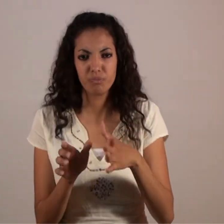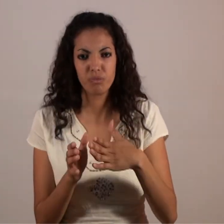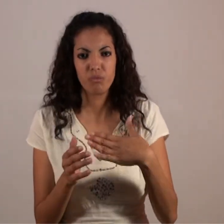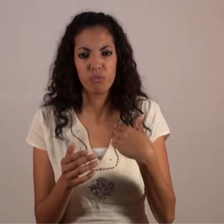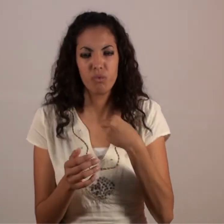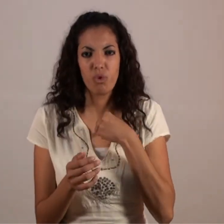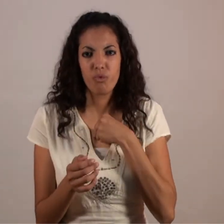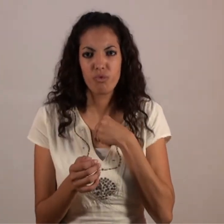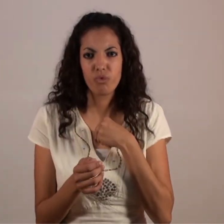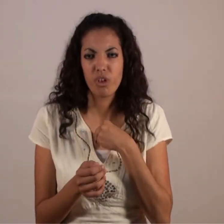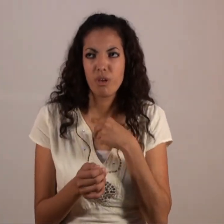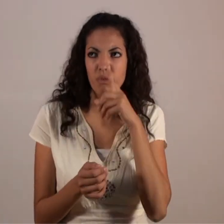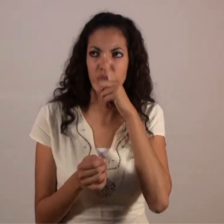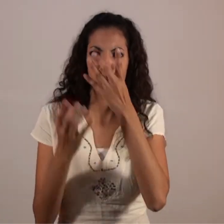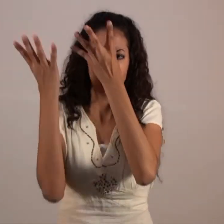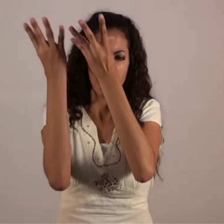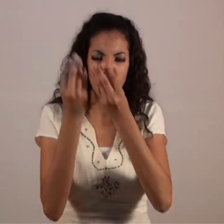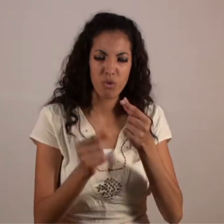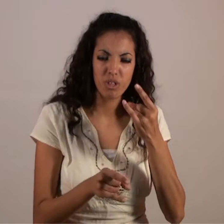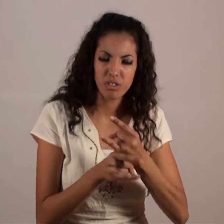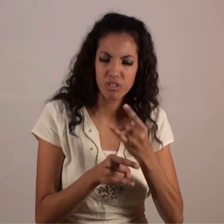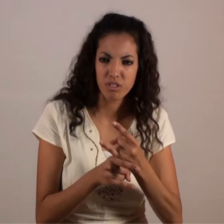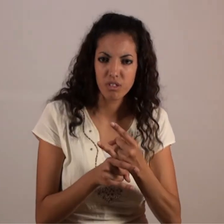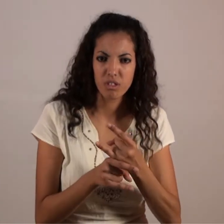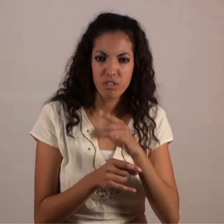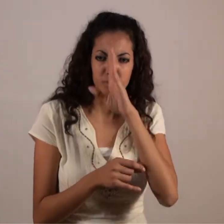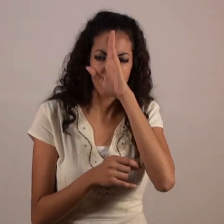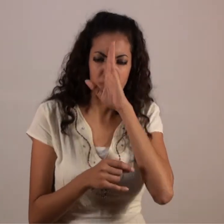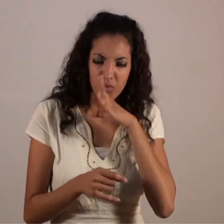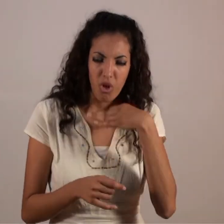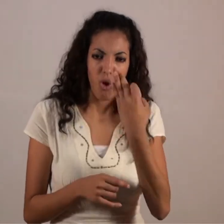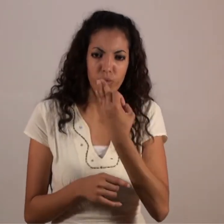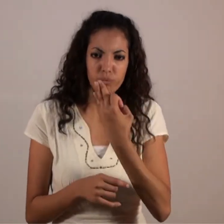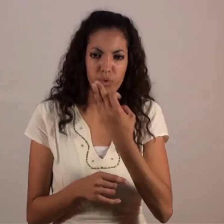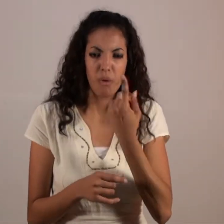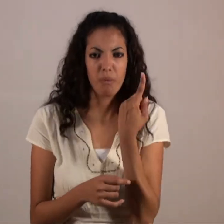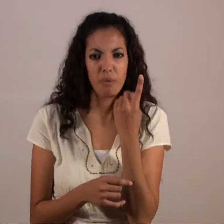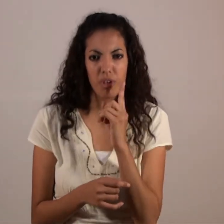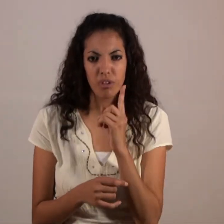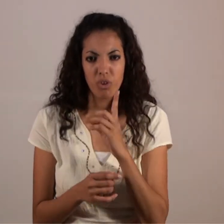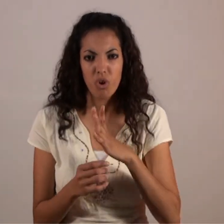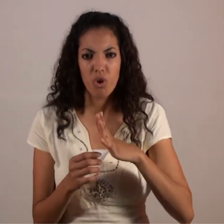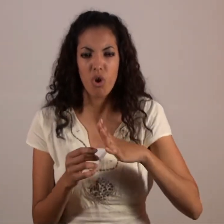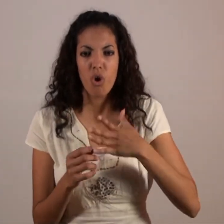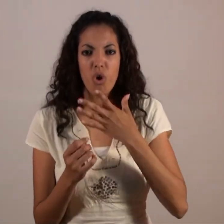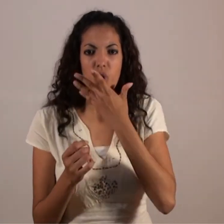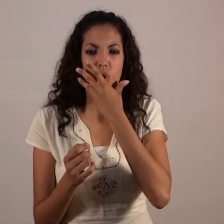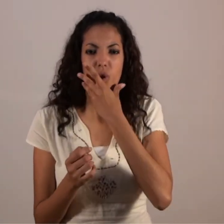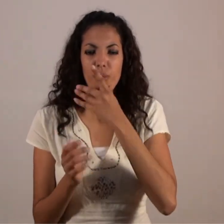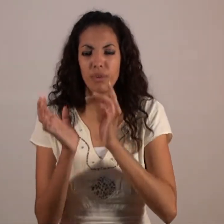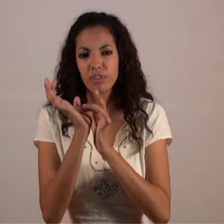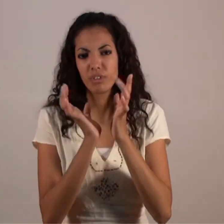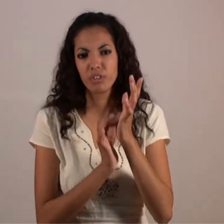en que es un ayudador compasivo y perfecto. No obstante, Él no está en la misma situación que